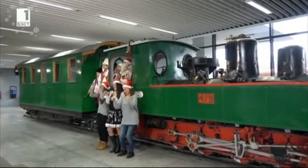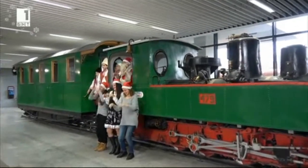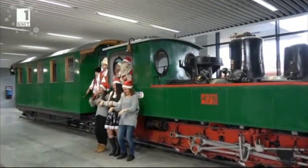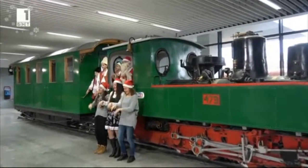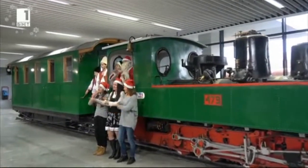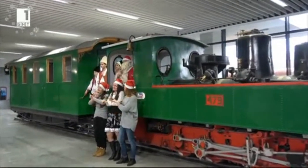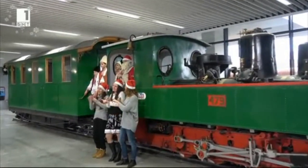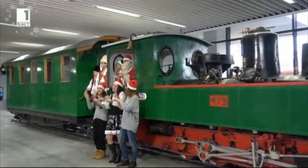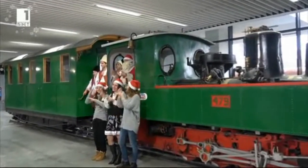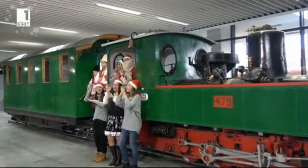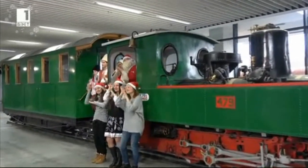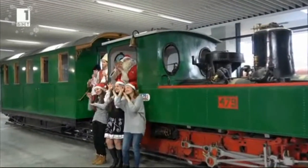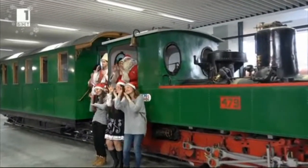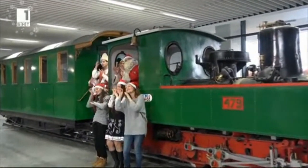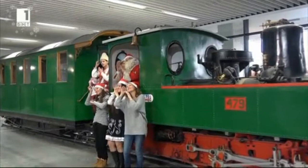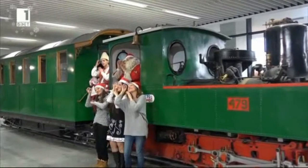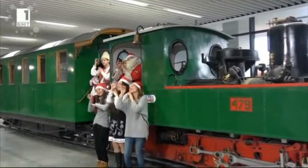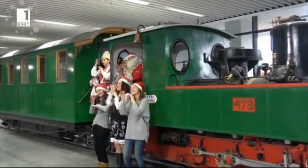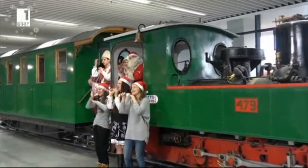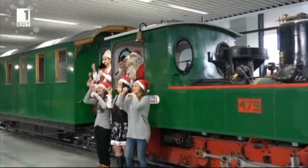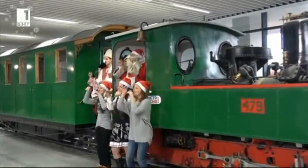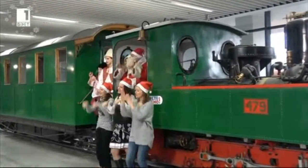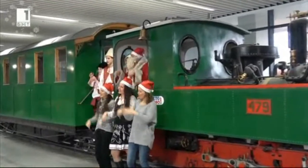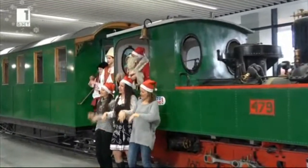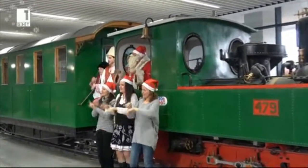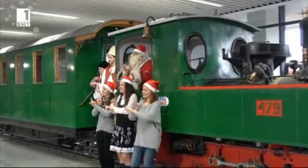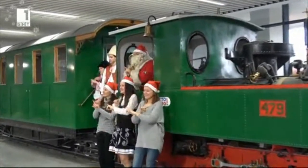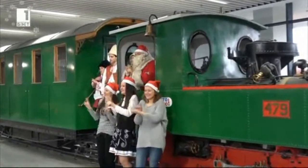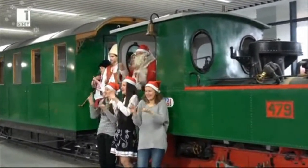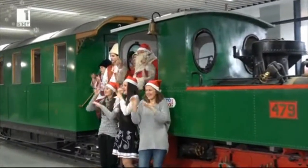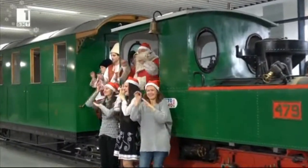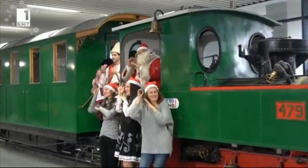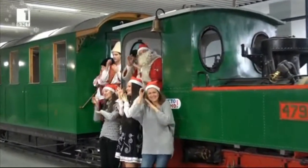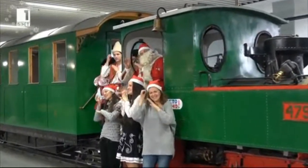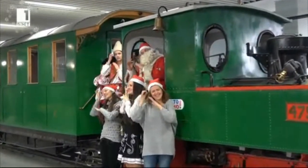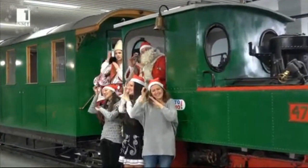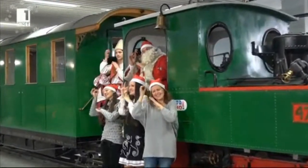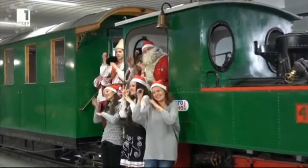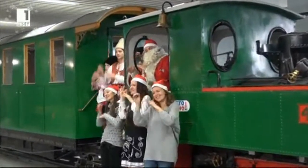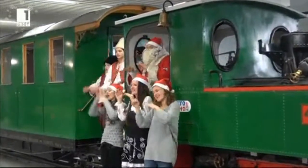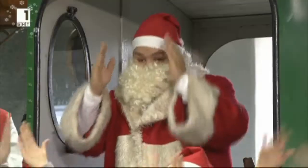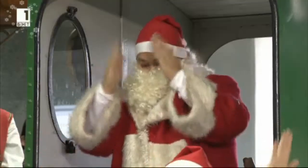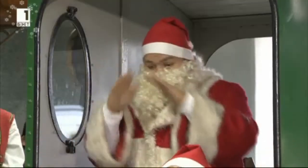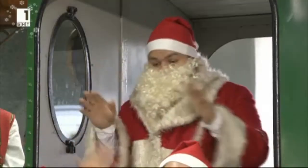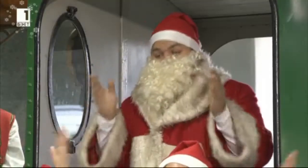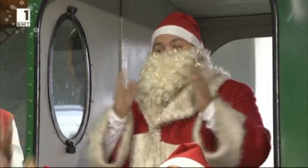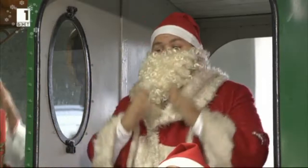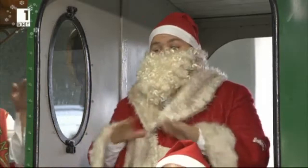голеда, голеда, не сме, без, не сме, голеда,